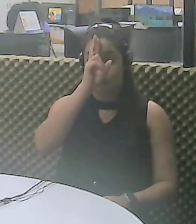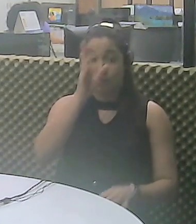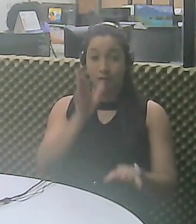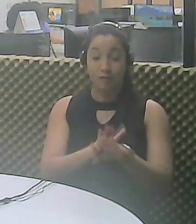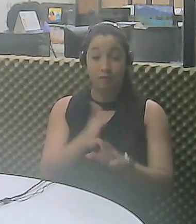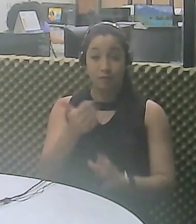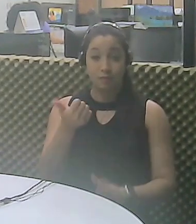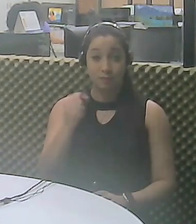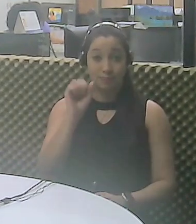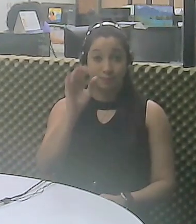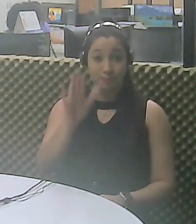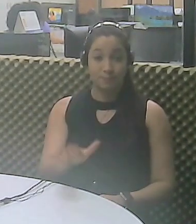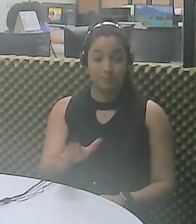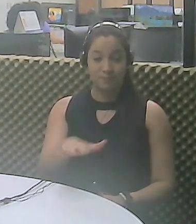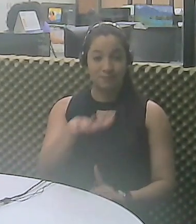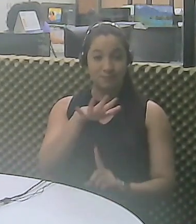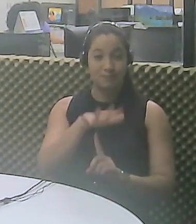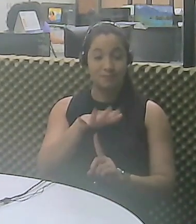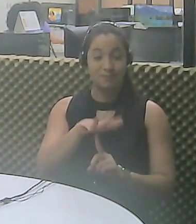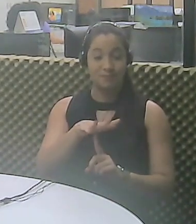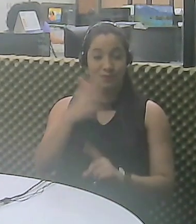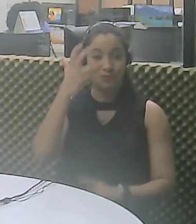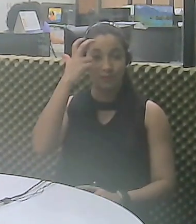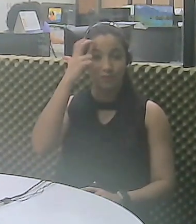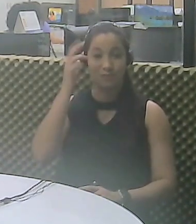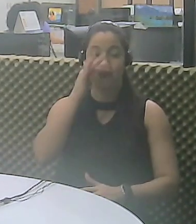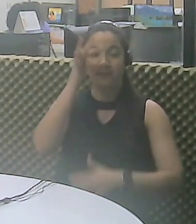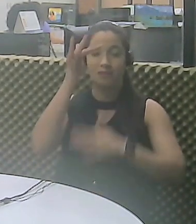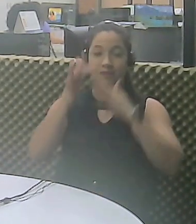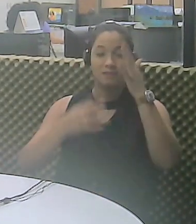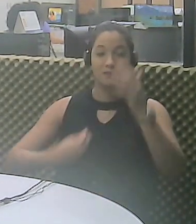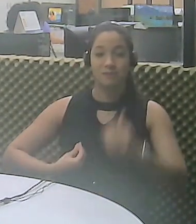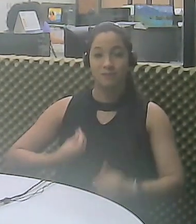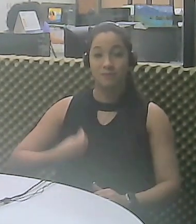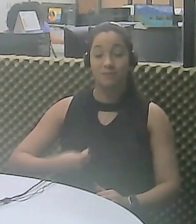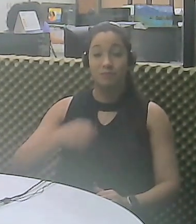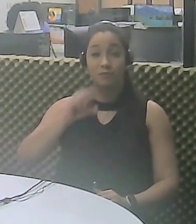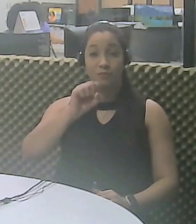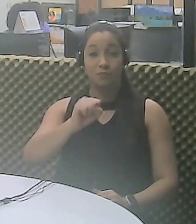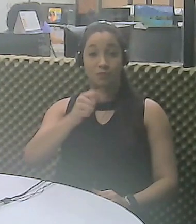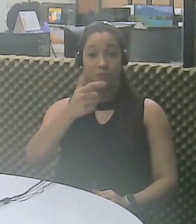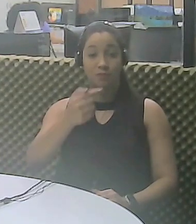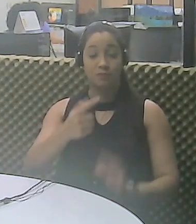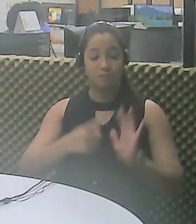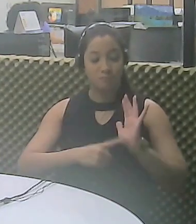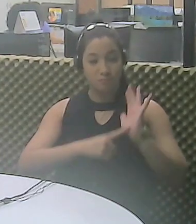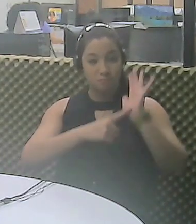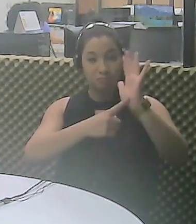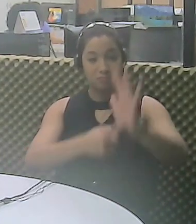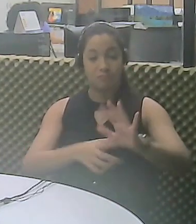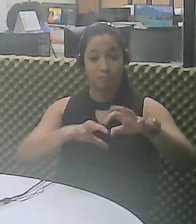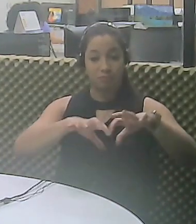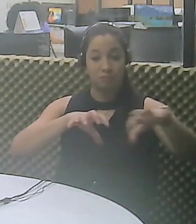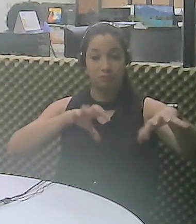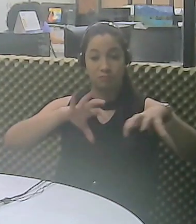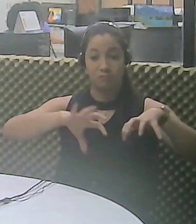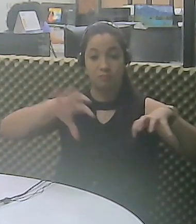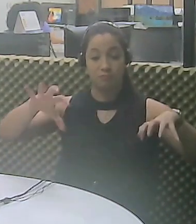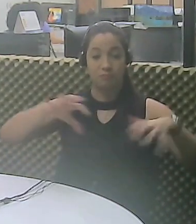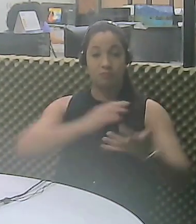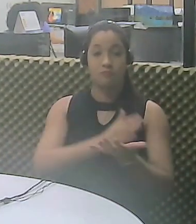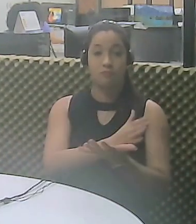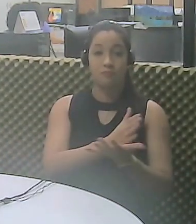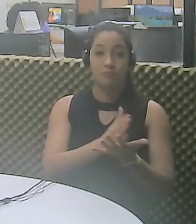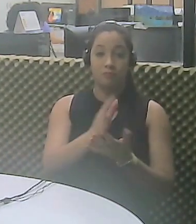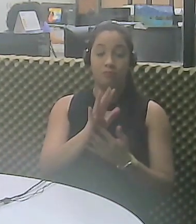da tarde. A Feira de Cultura de Primavera contará com a presença de 87 expositores, divididos em diversas categorias,